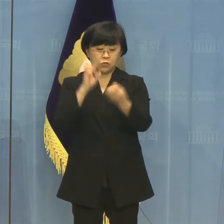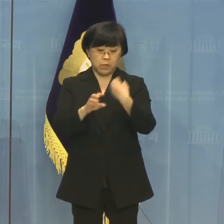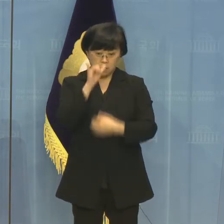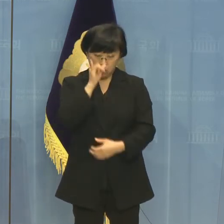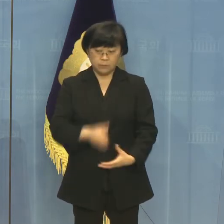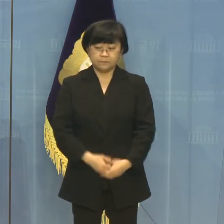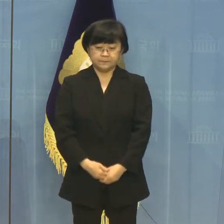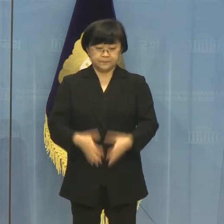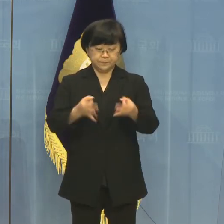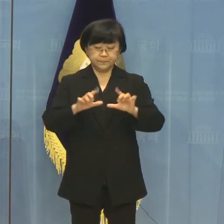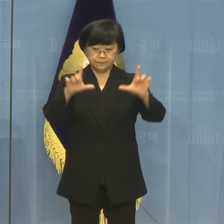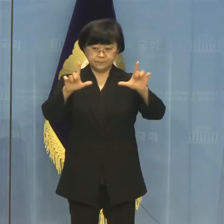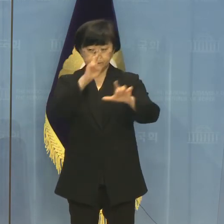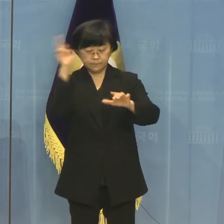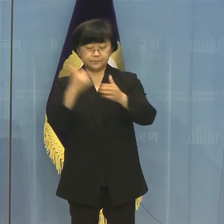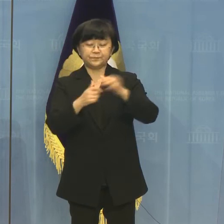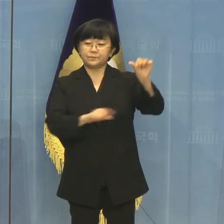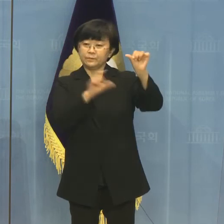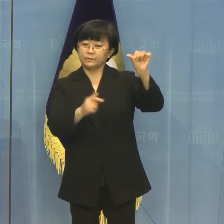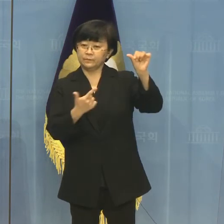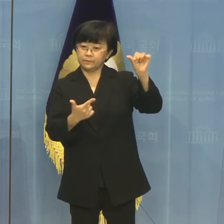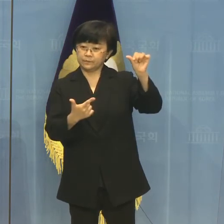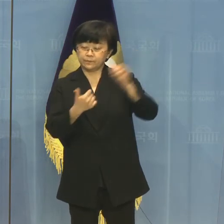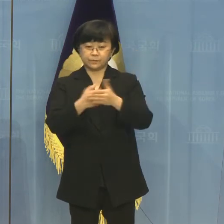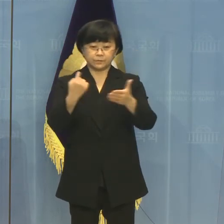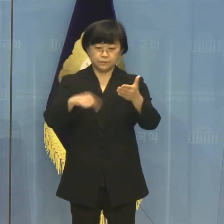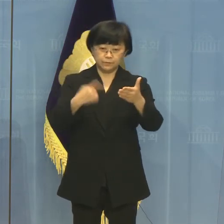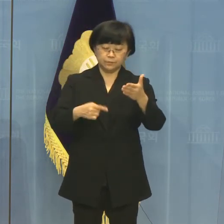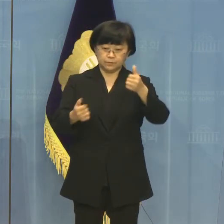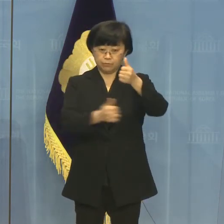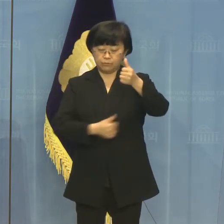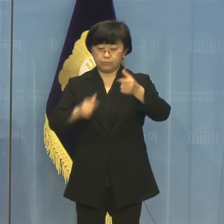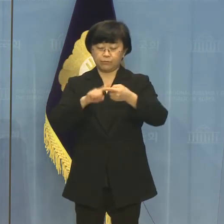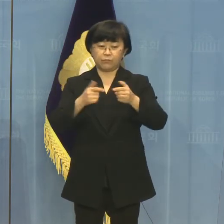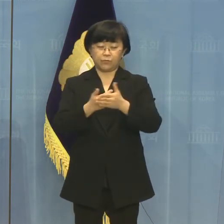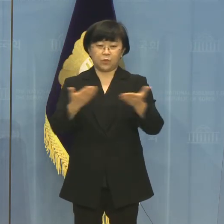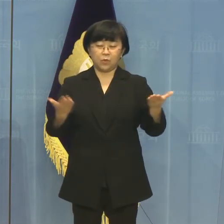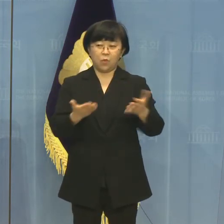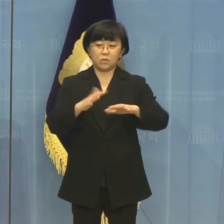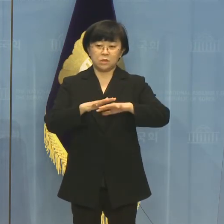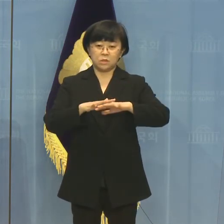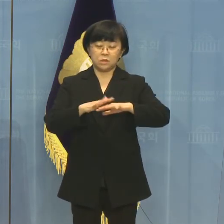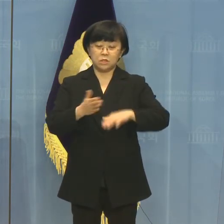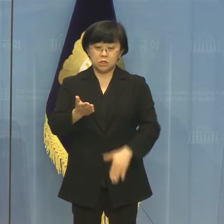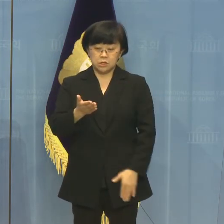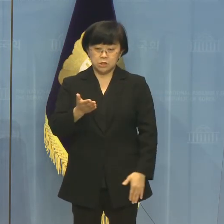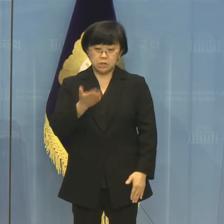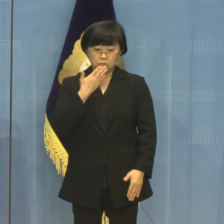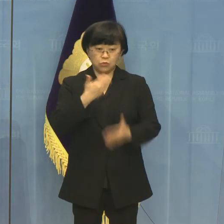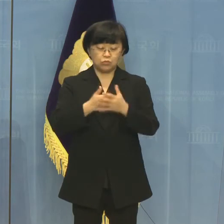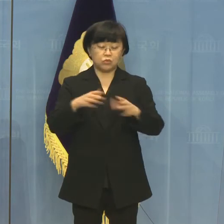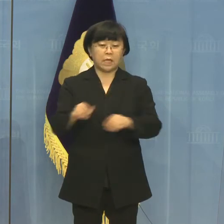진행합니다. 금요일인 5월 6일에는 교육위, 농해수위, 농식품부 장관에